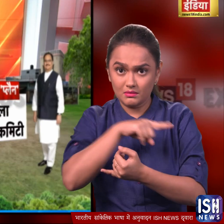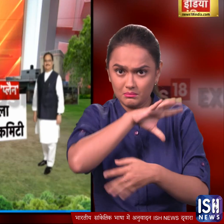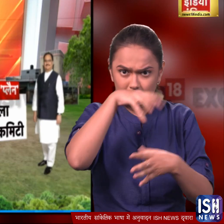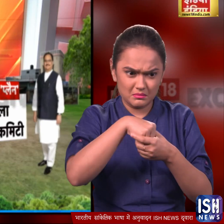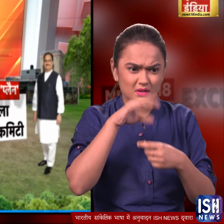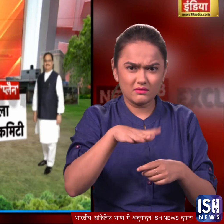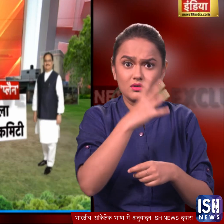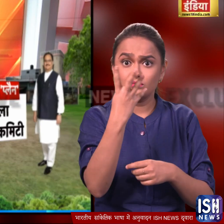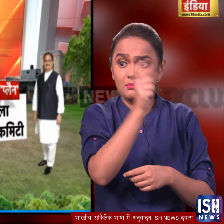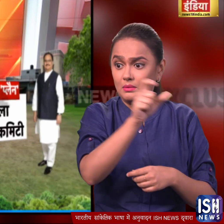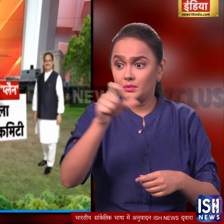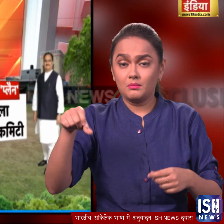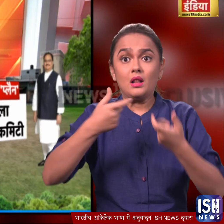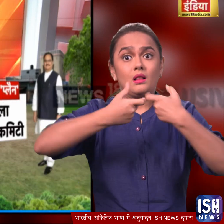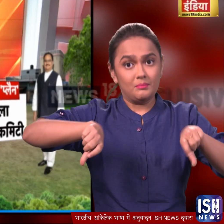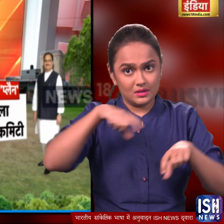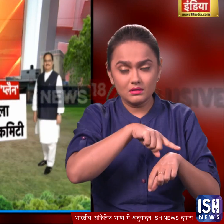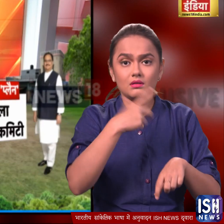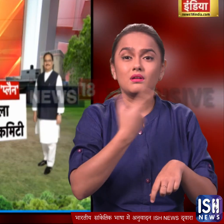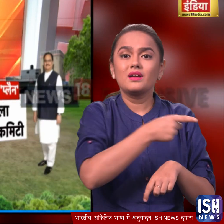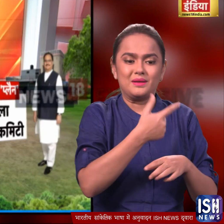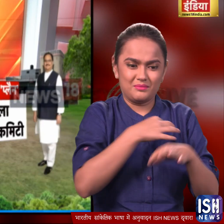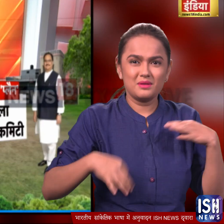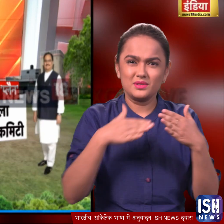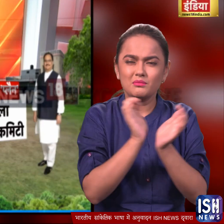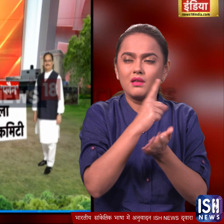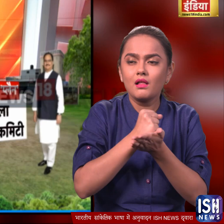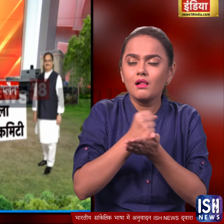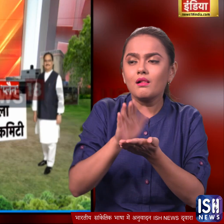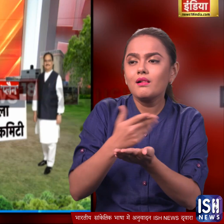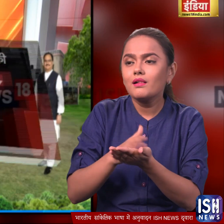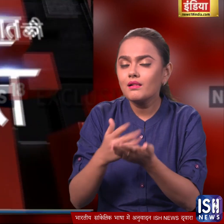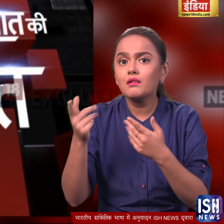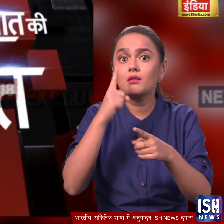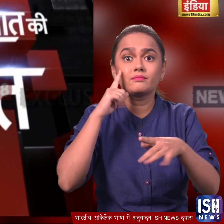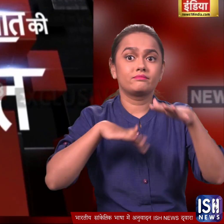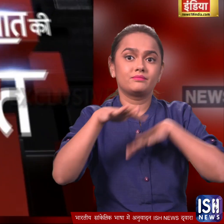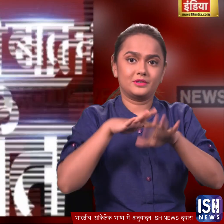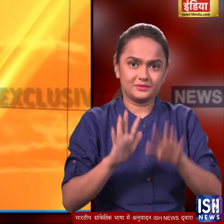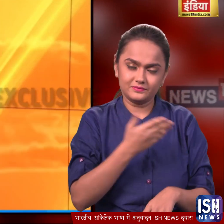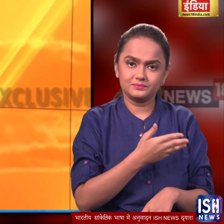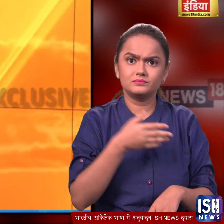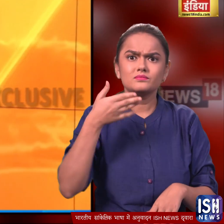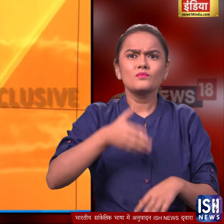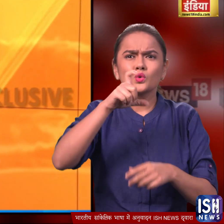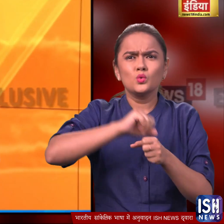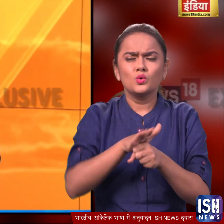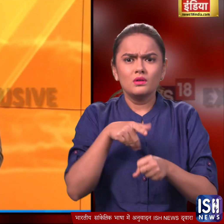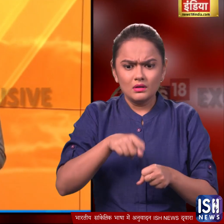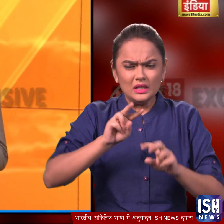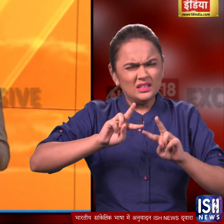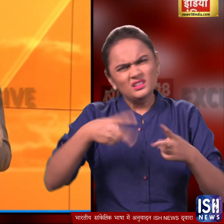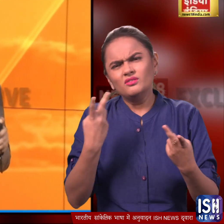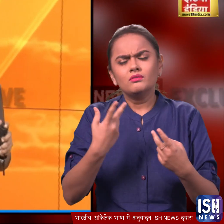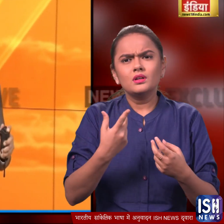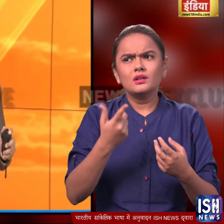के नेतृत्व में 4 सदस्यों की कमेटी बनाई गई है, जो ब्राह्मण समुदाय को मनाने की रणनीति बनाएगी। कोरोना की एक ऐसी वैक्सीन आने वाली है